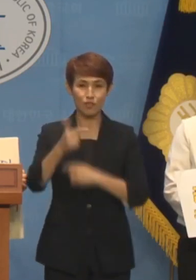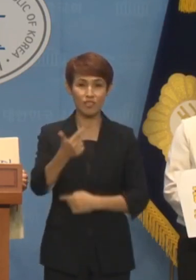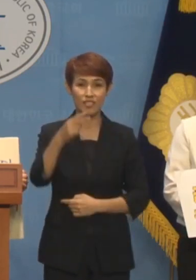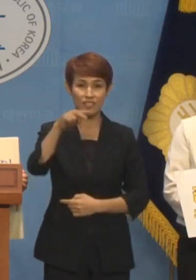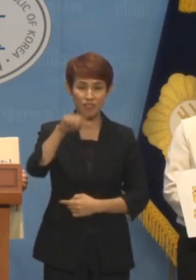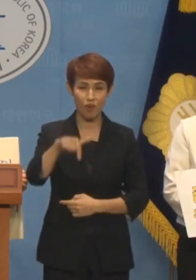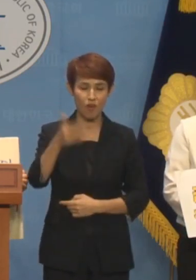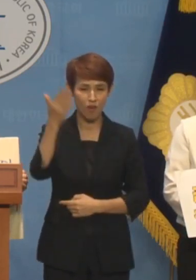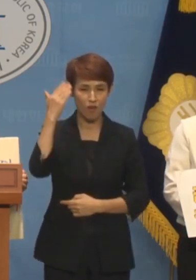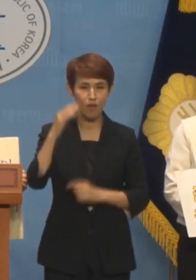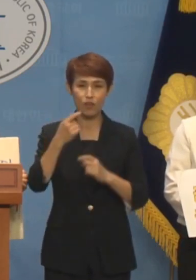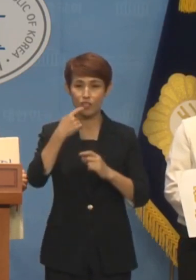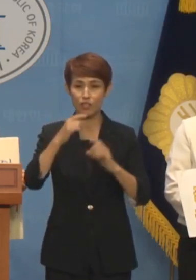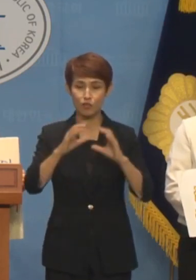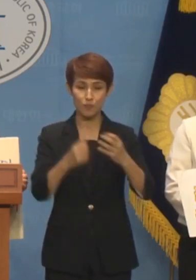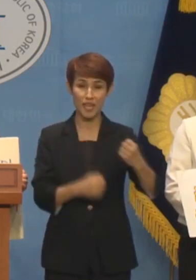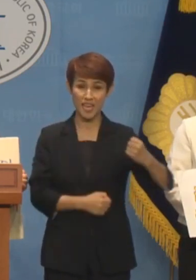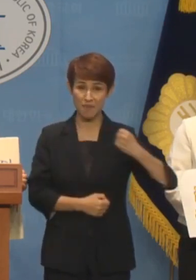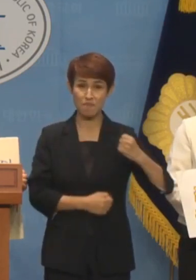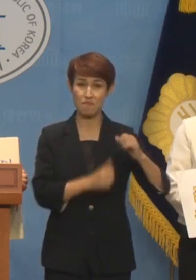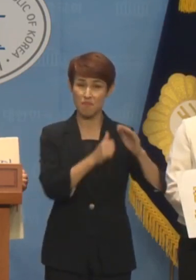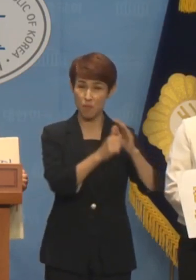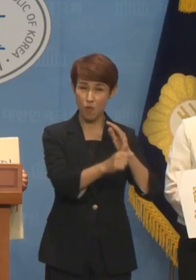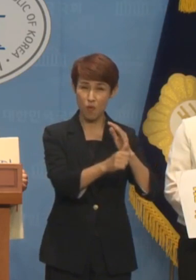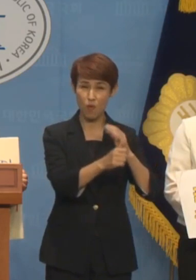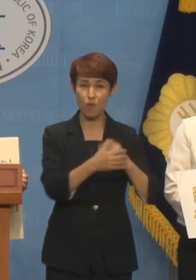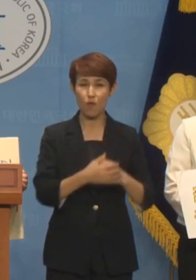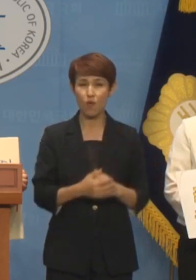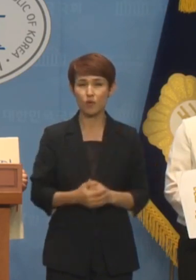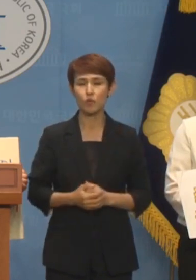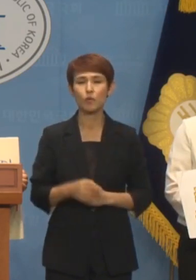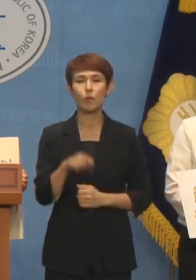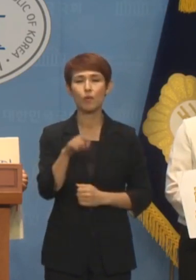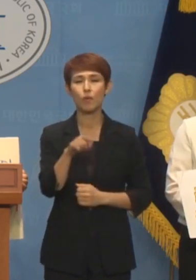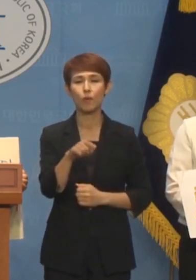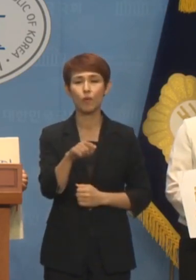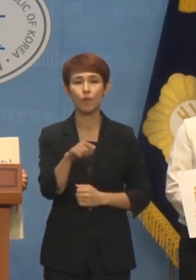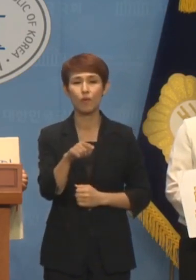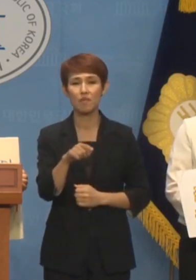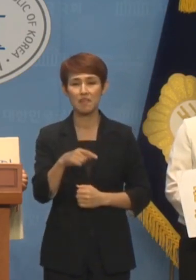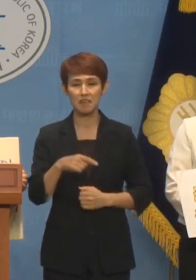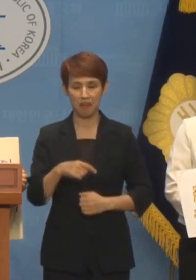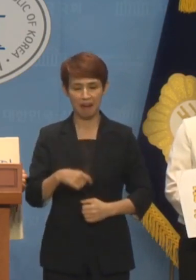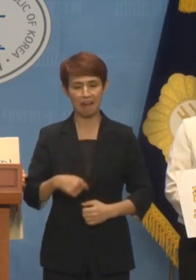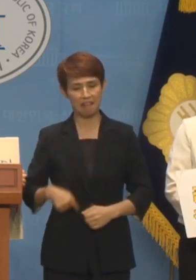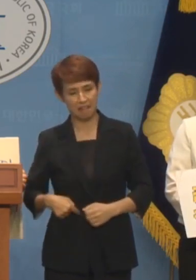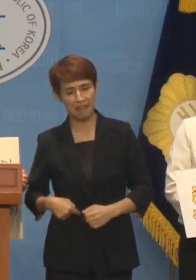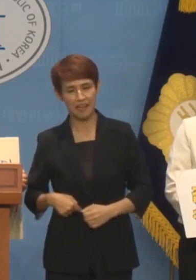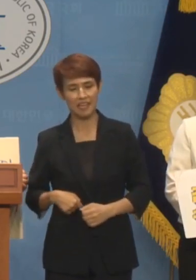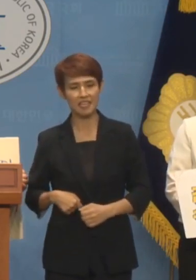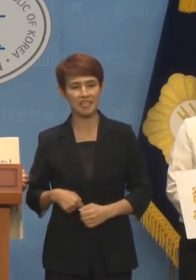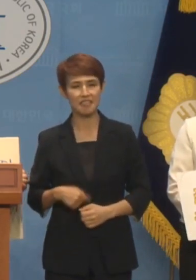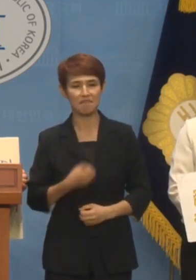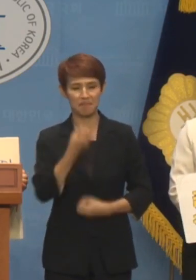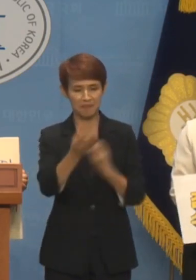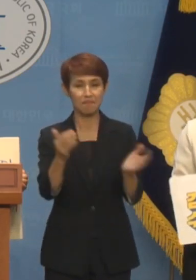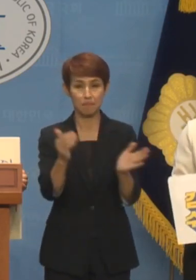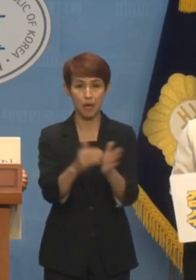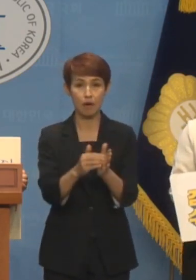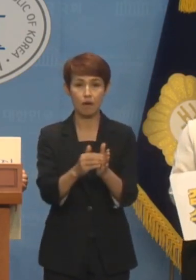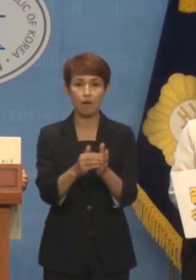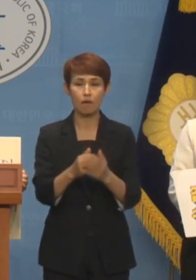대표와 신용환 전 윤석열 선거된 특본부 정책본부장이 양심선을 했죠. 선본에서는 단 한 번도